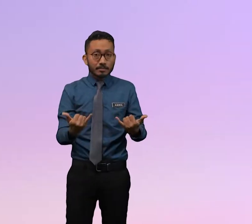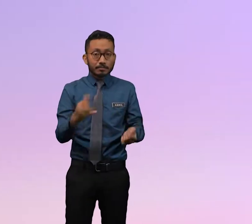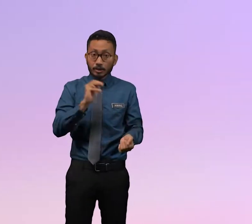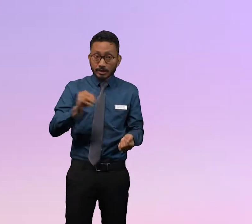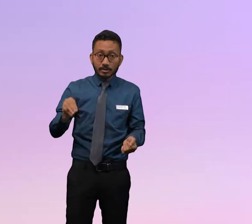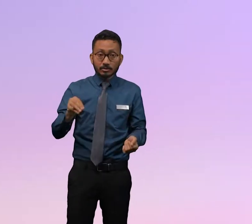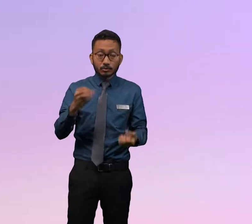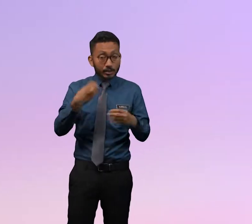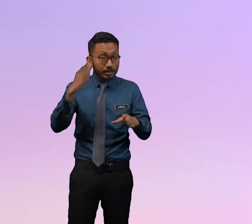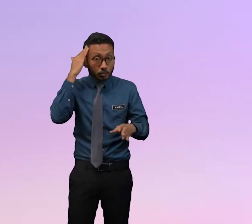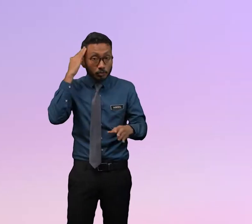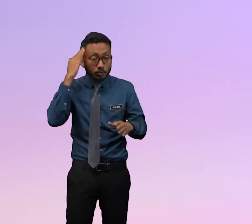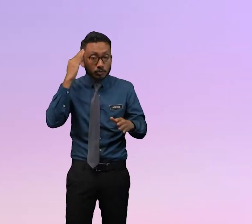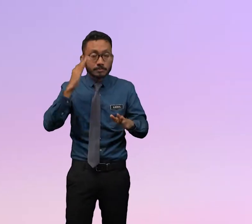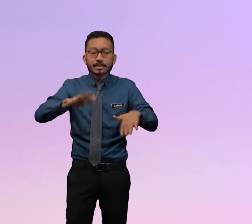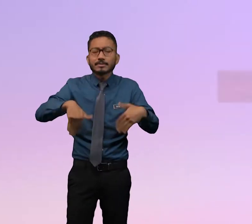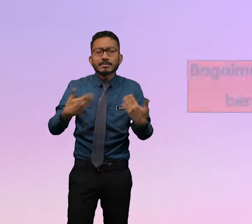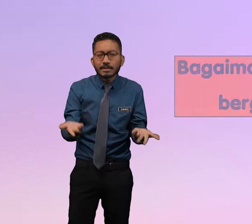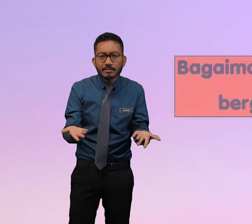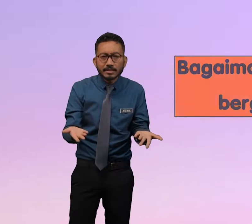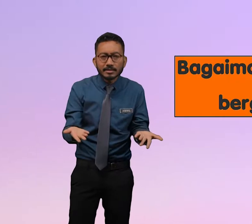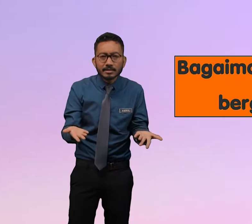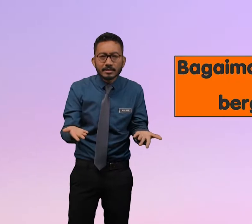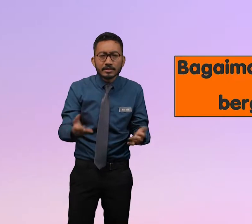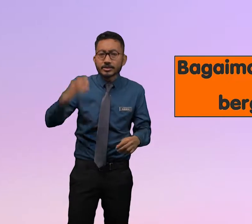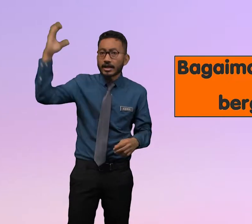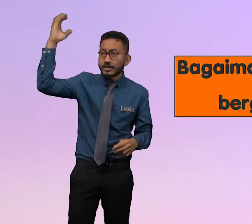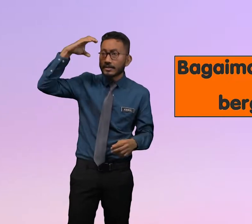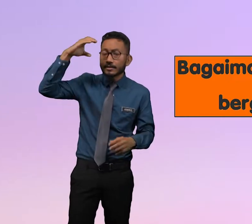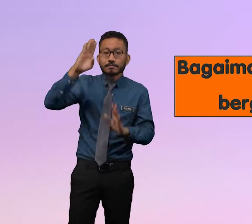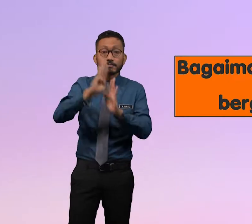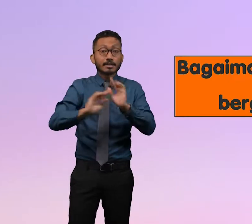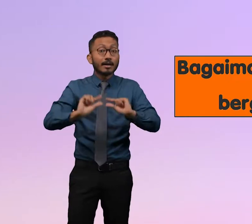Sekarang, mulai sudah tahu bagaimana cahaya bergerak.